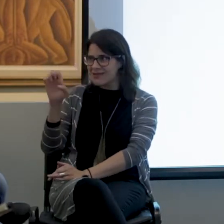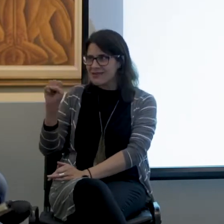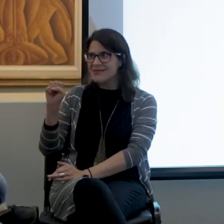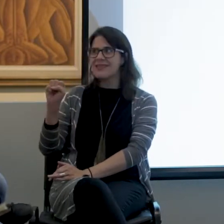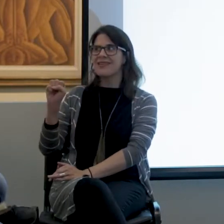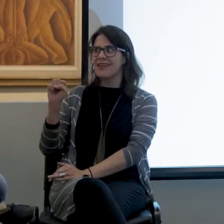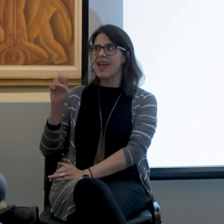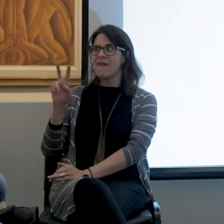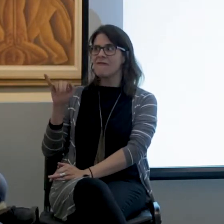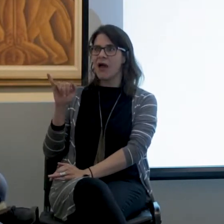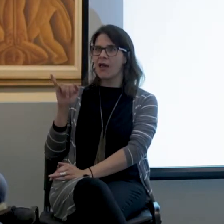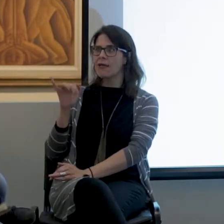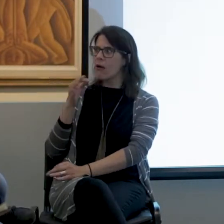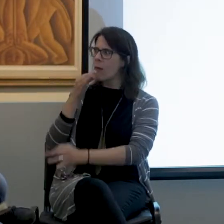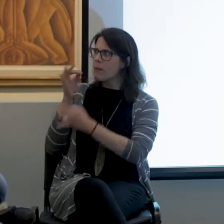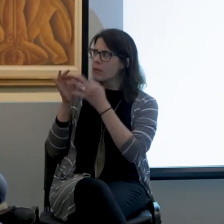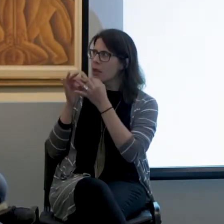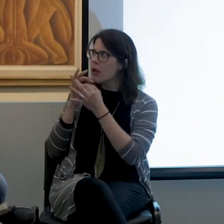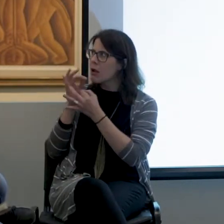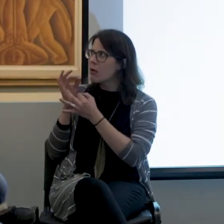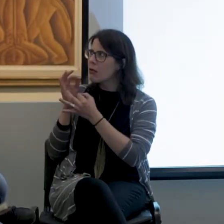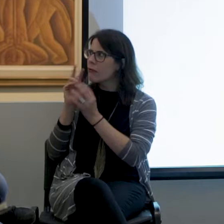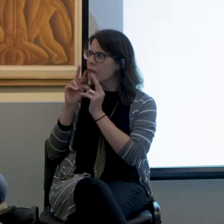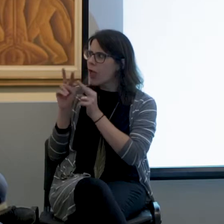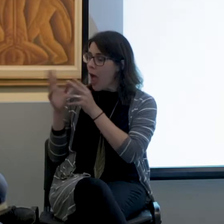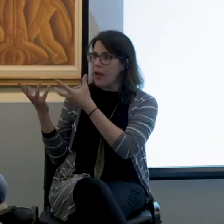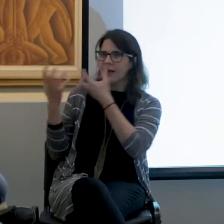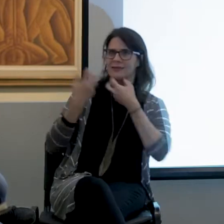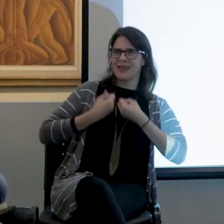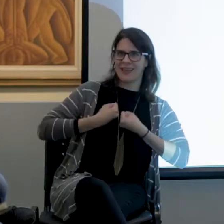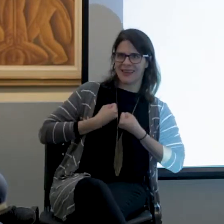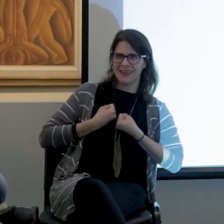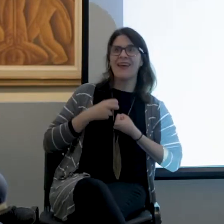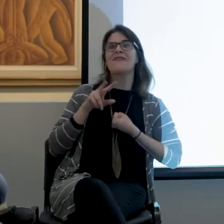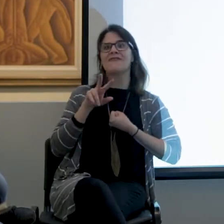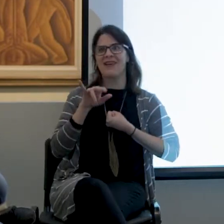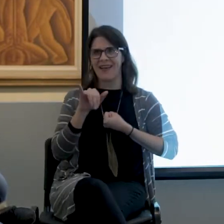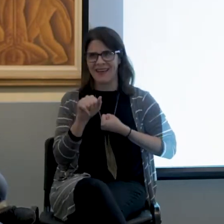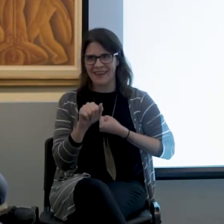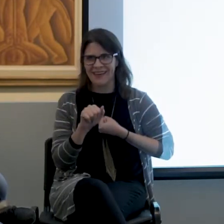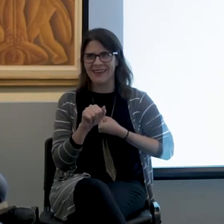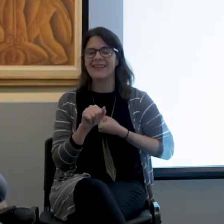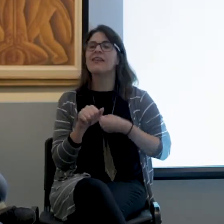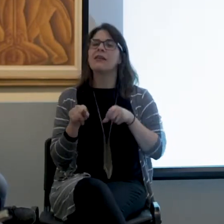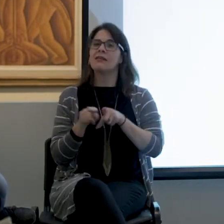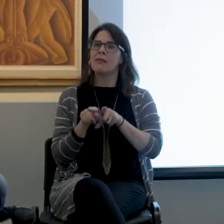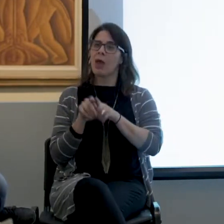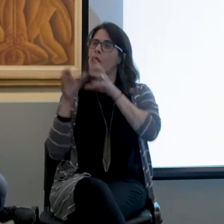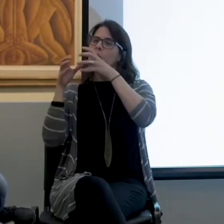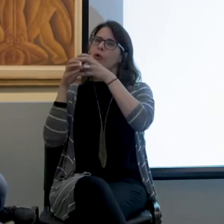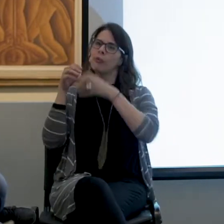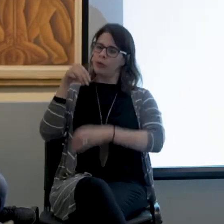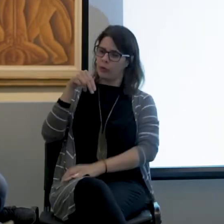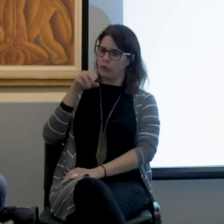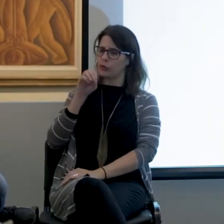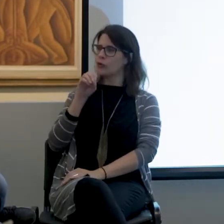Se sentia culturalmente defasada em relação à nobreza, né? Então